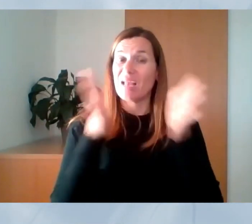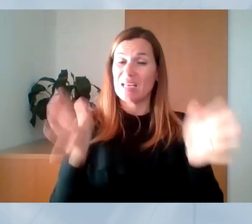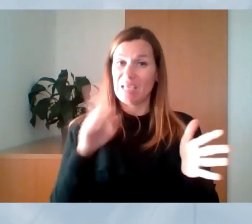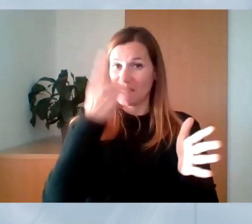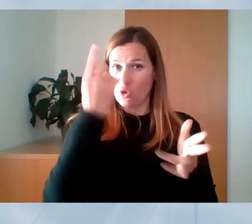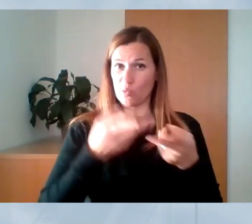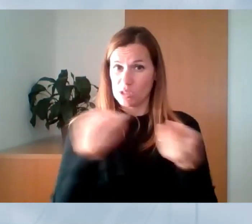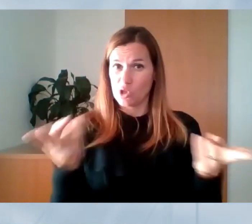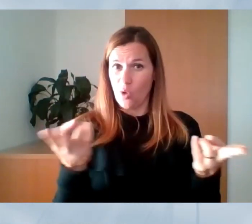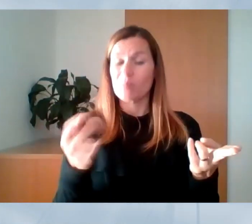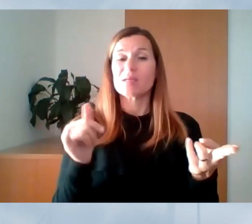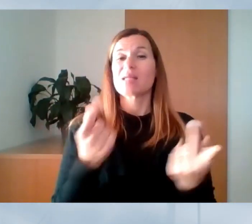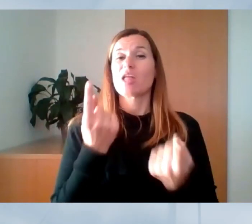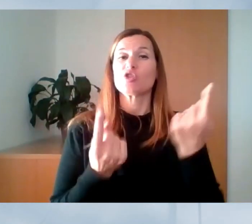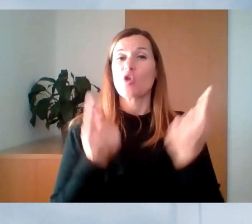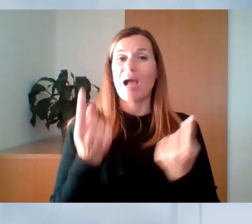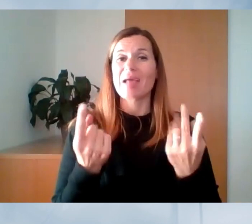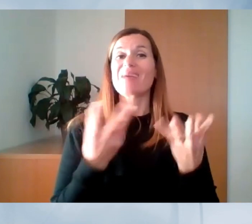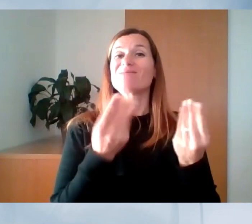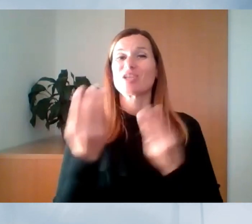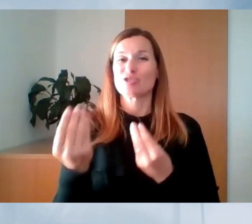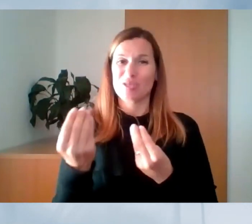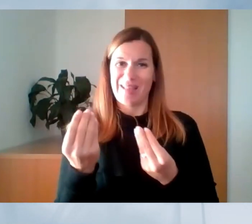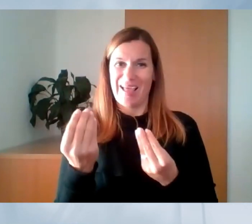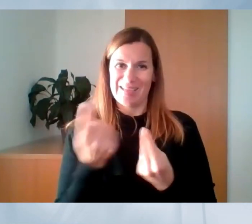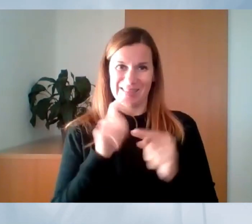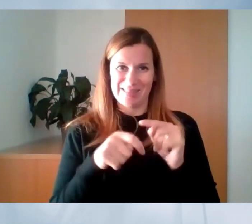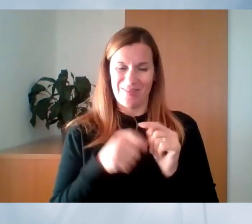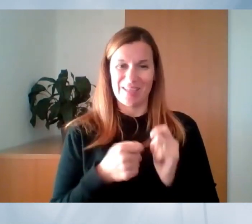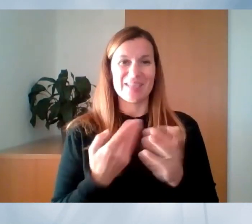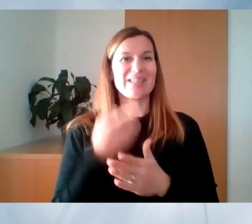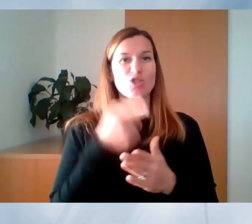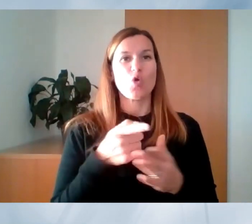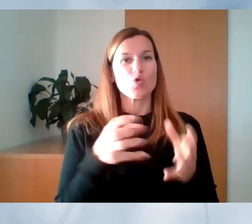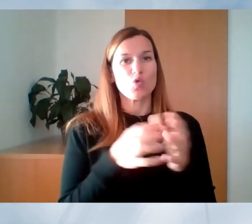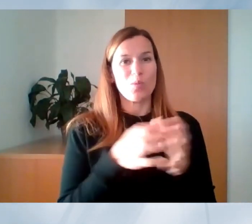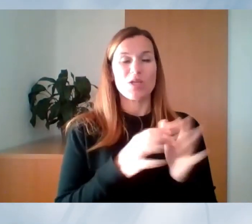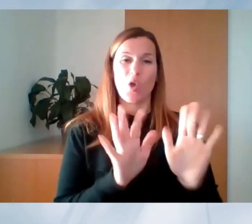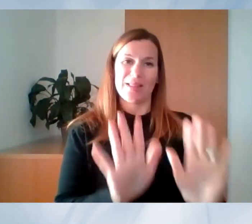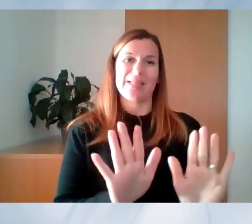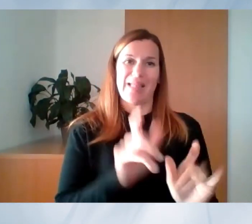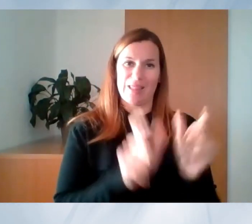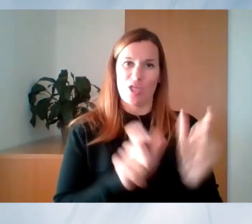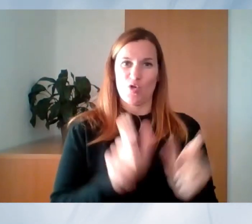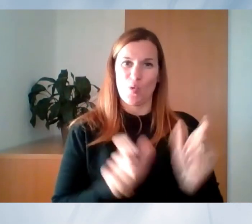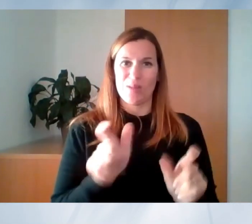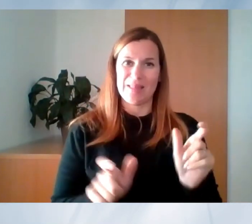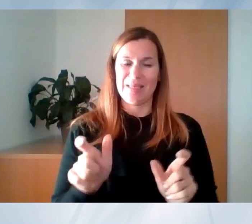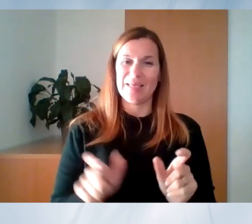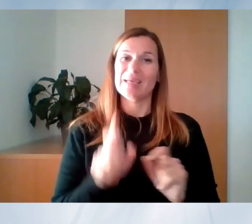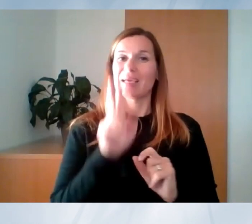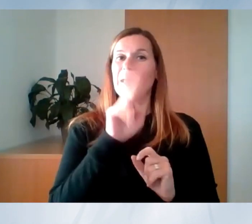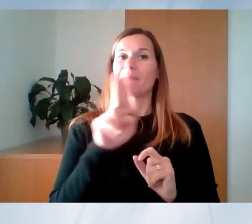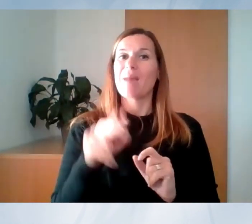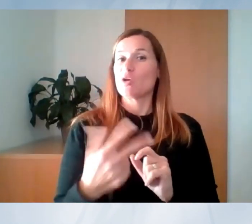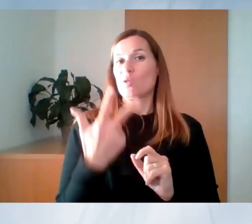veliki dnevni sobi se dogaja glavnino stvari za to skupino teh 10 ljudi, ki